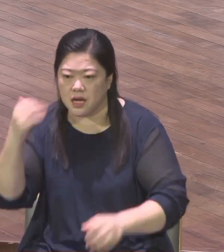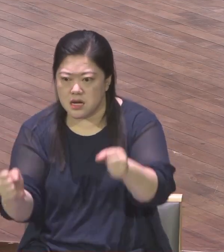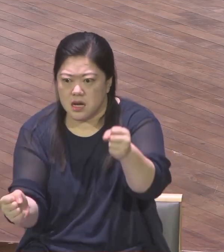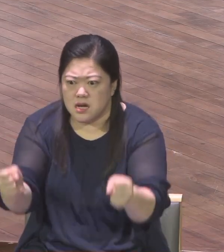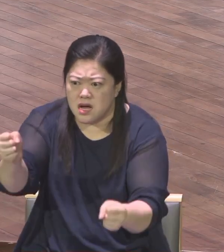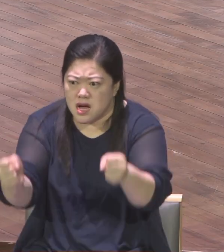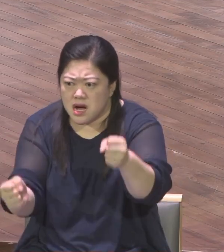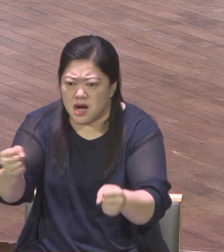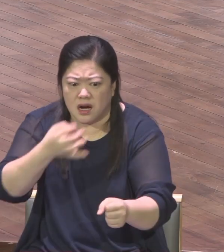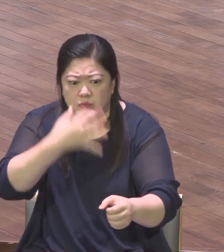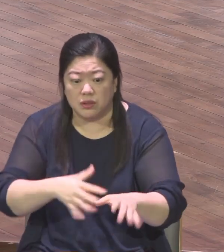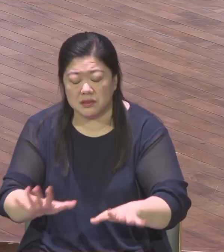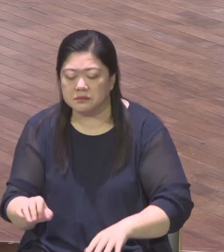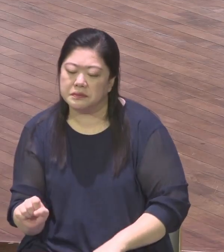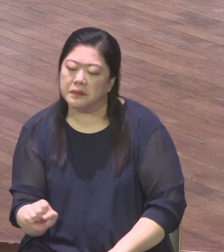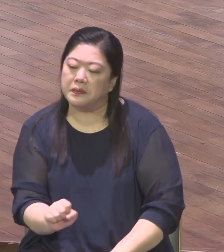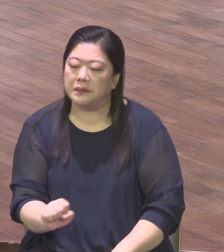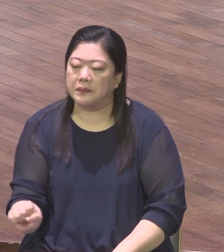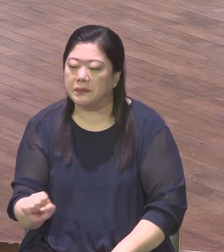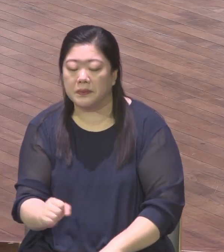지금보다 훨씬 더 빠르게